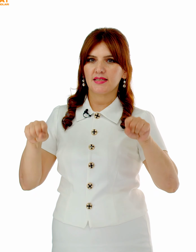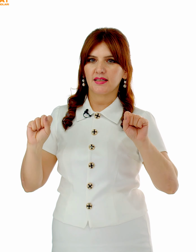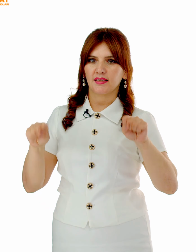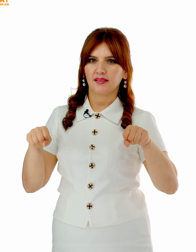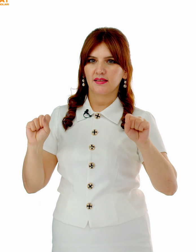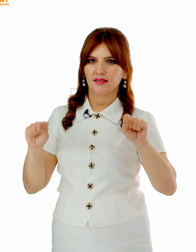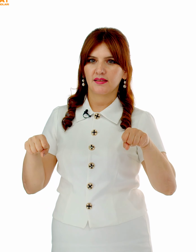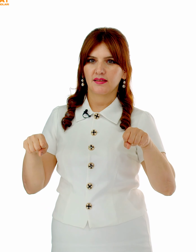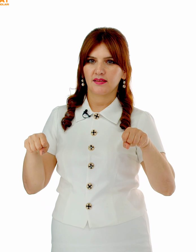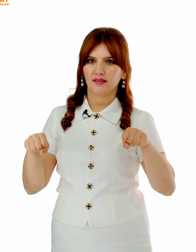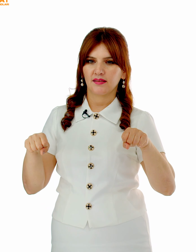mototsikl.